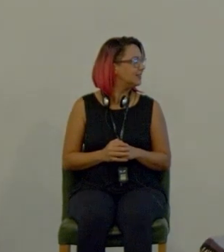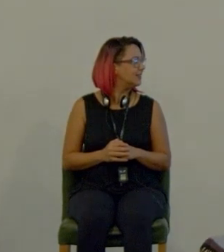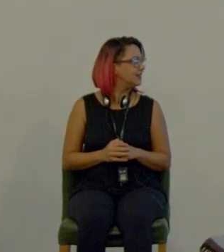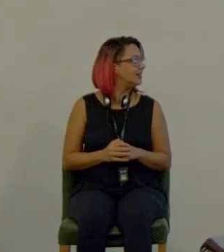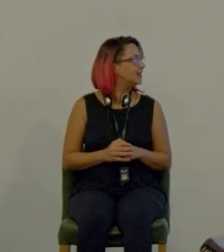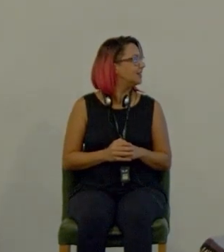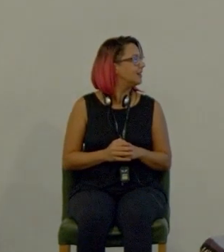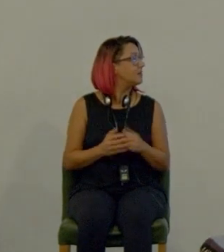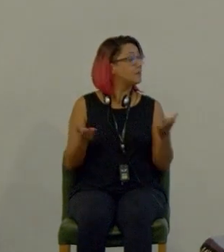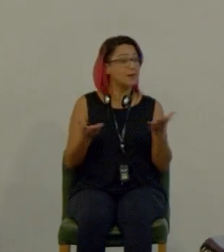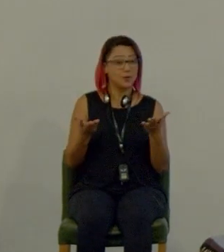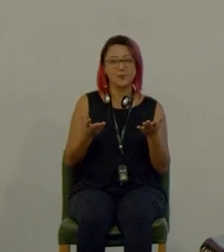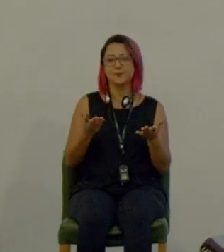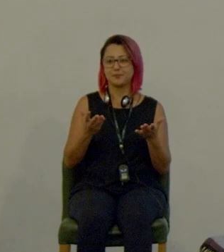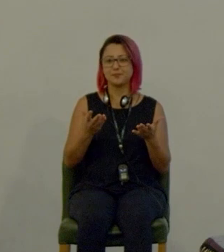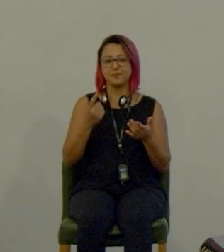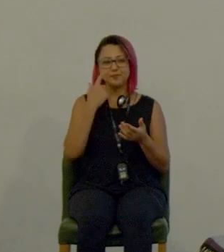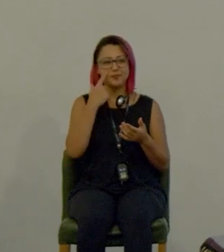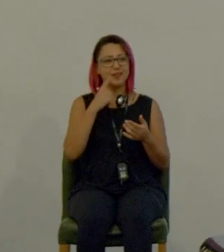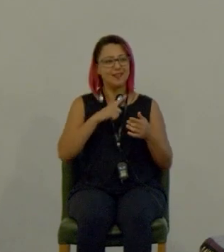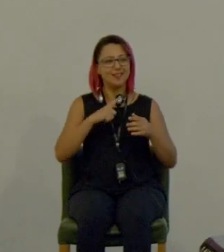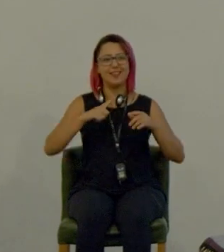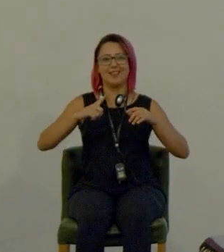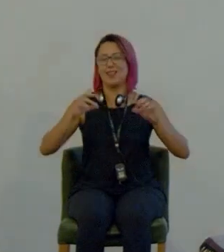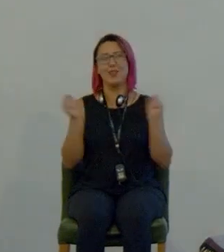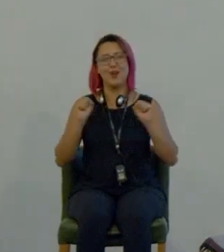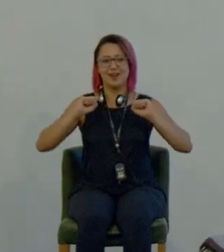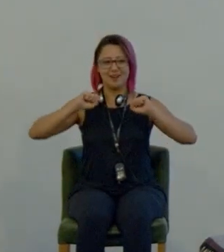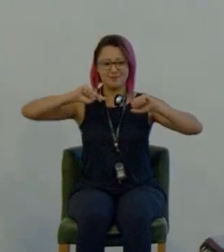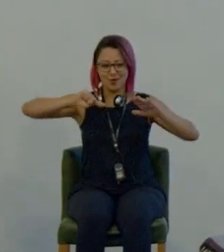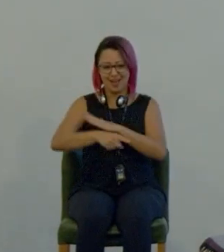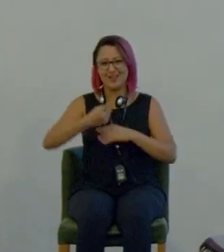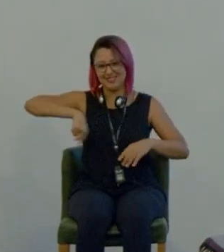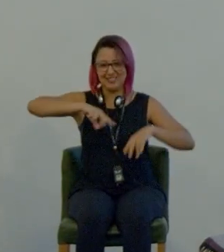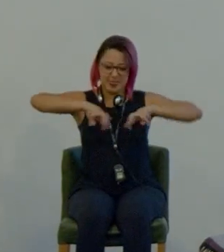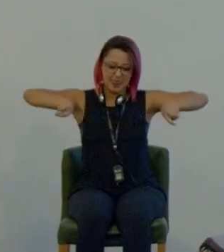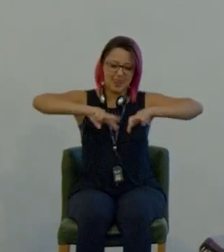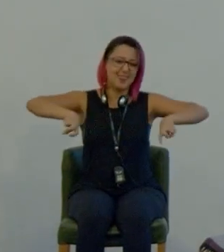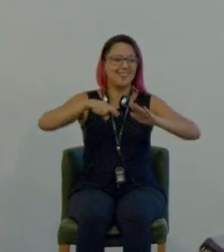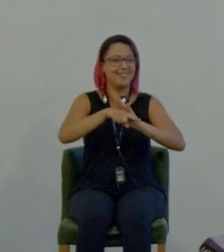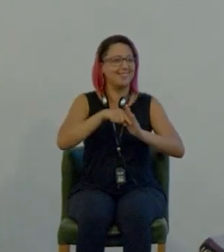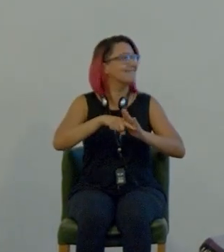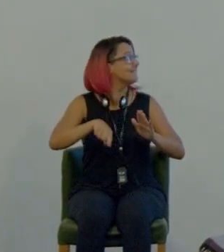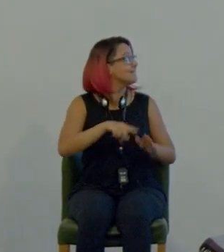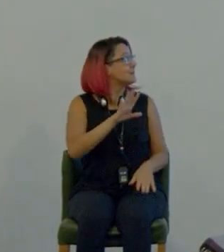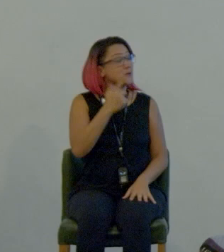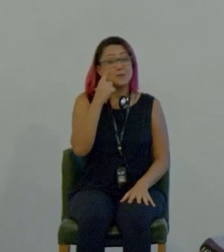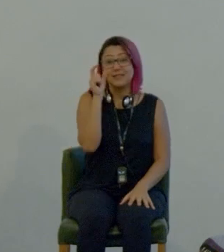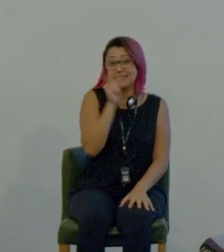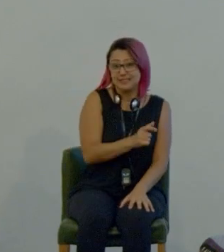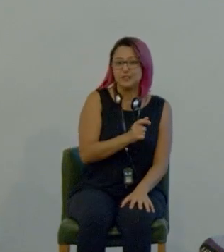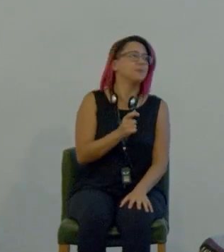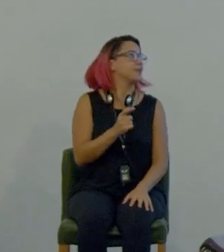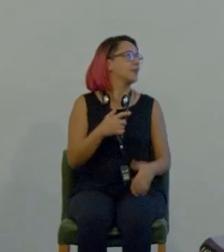Isso aqui é sobre. Arqueólogo adora mostrar buraco, escavação, né? Caco de cerâmica, não interessa tanto para nós. Mas isso aqui é interessante, eu não